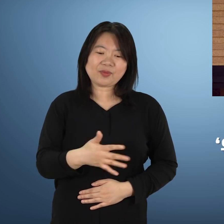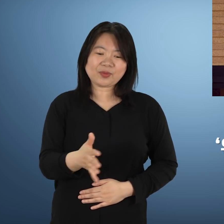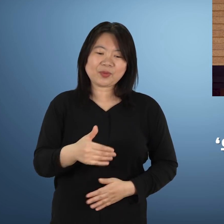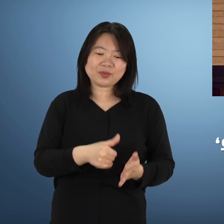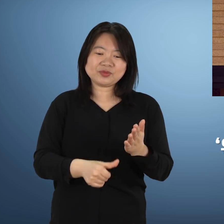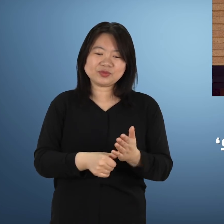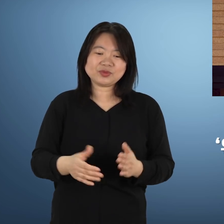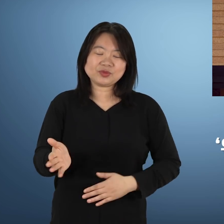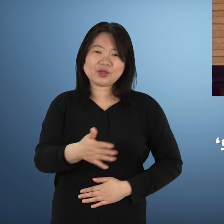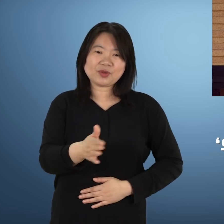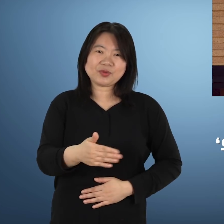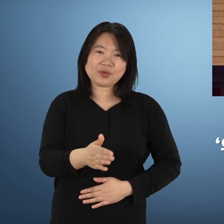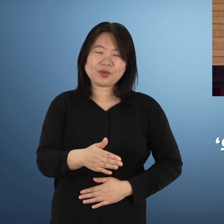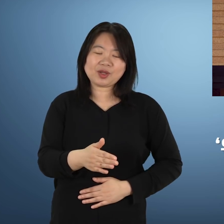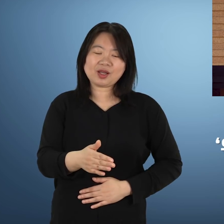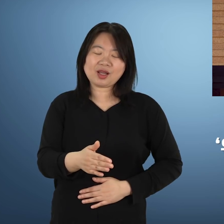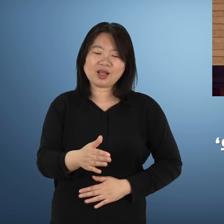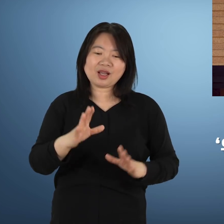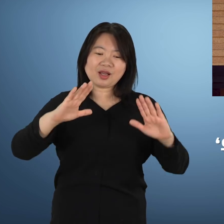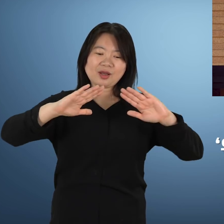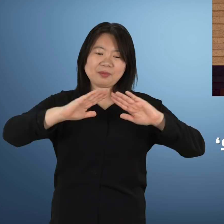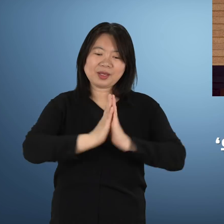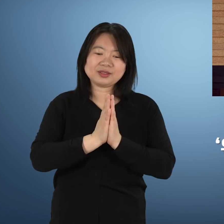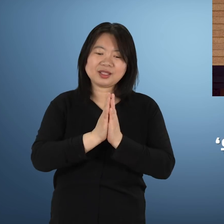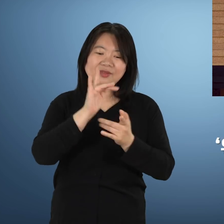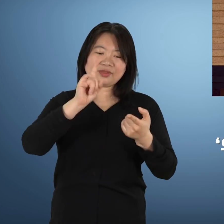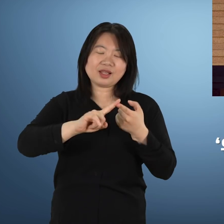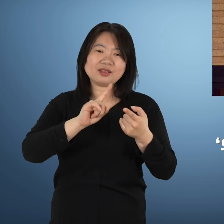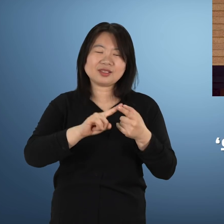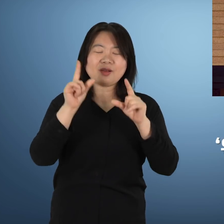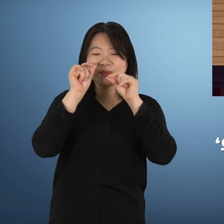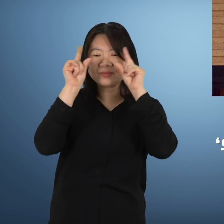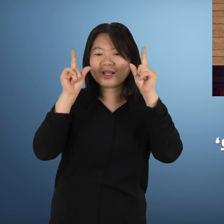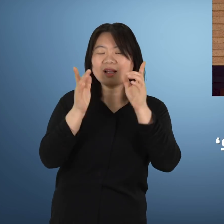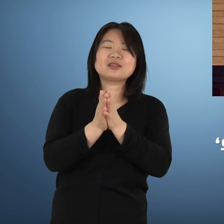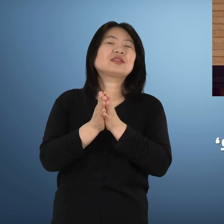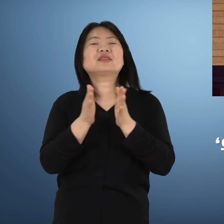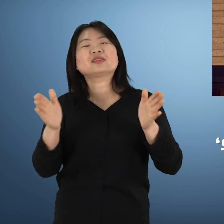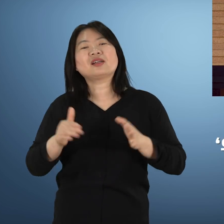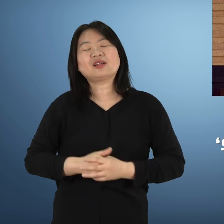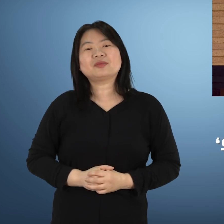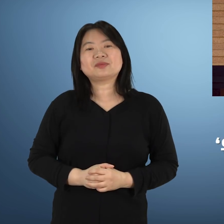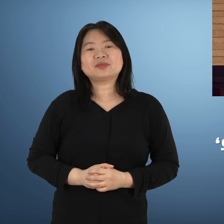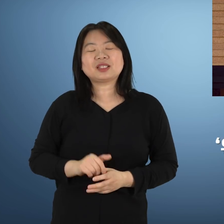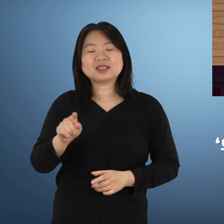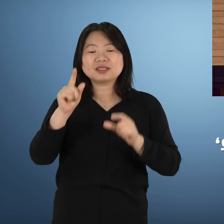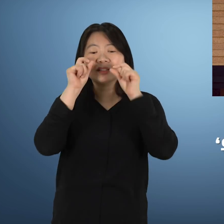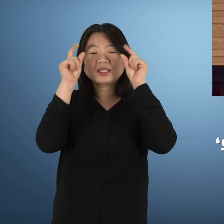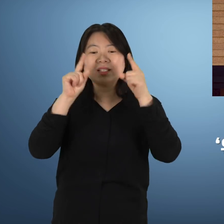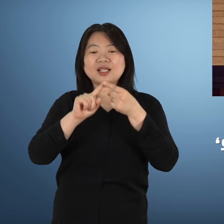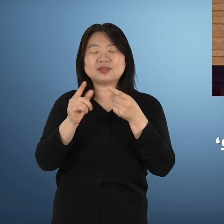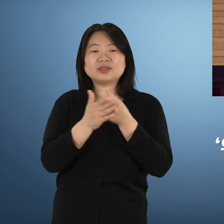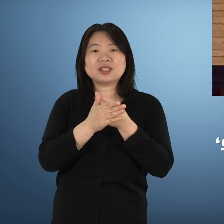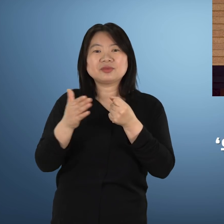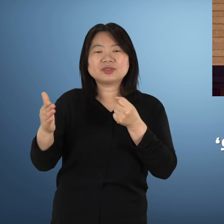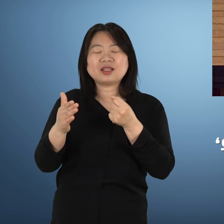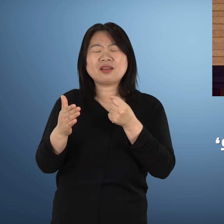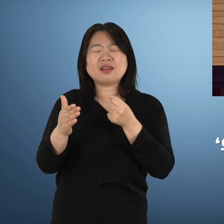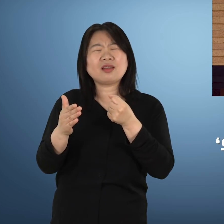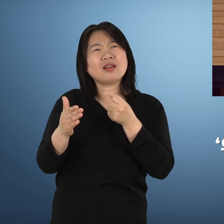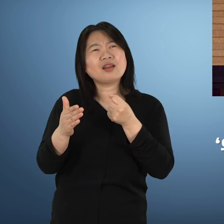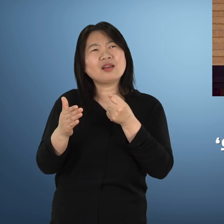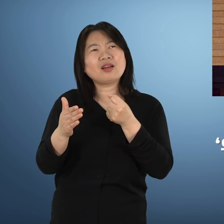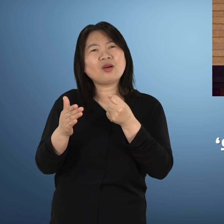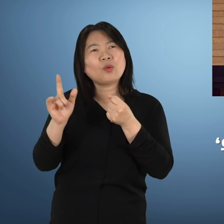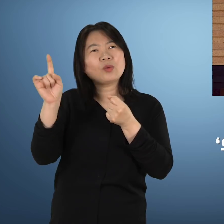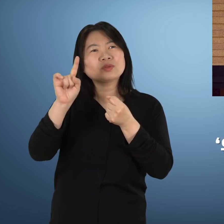자원이 없고 파산맞은 존재인가를 깨달아요. 그래서 그 깨달음이 어디로